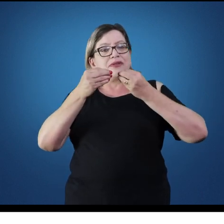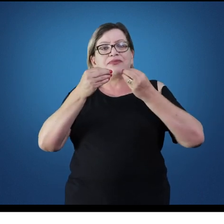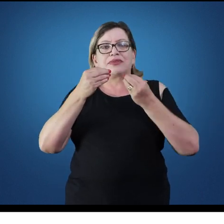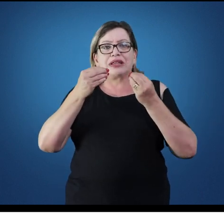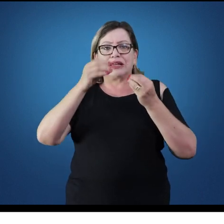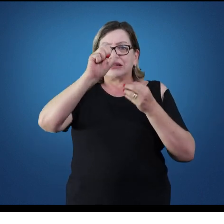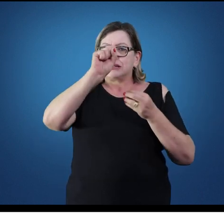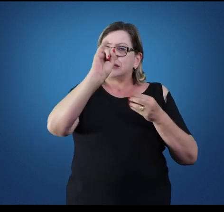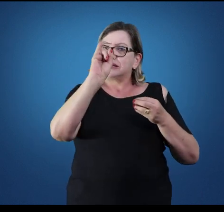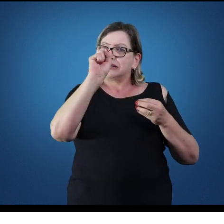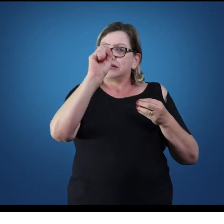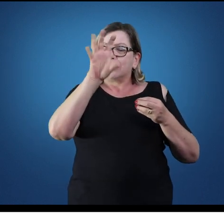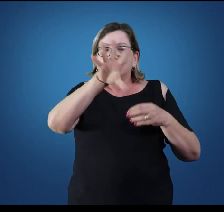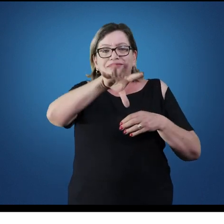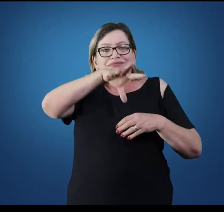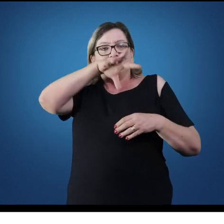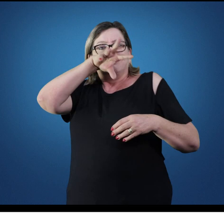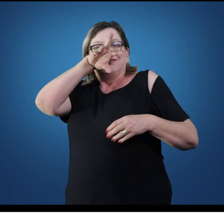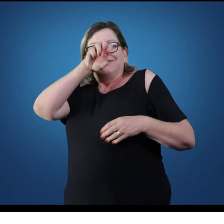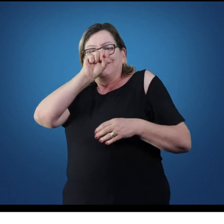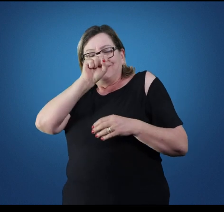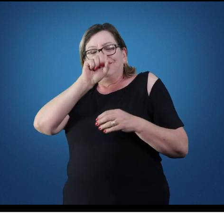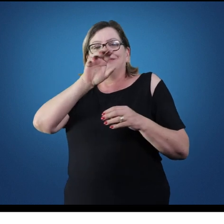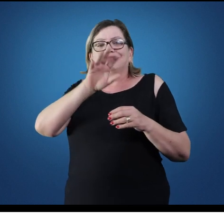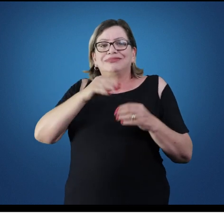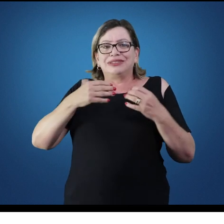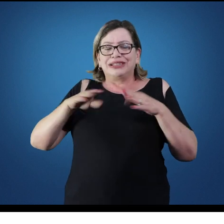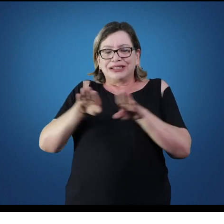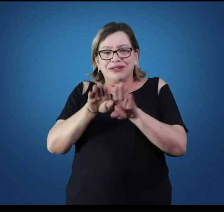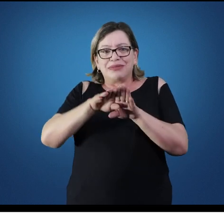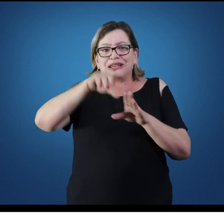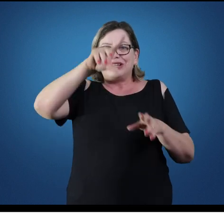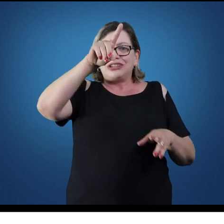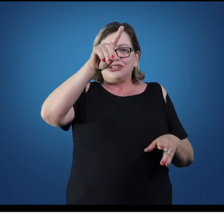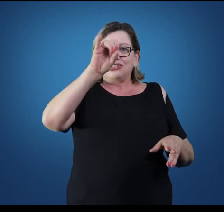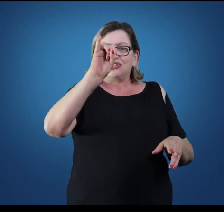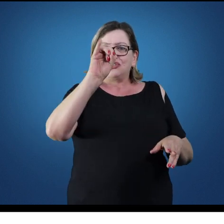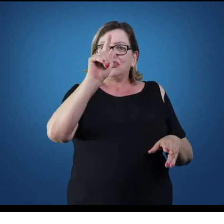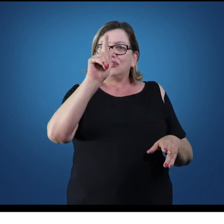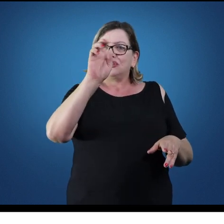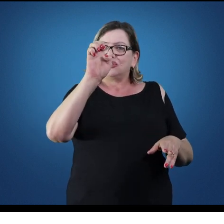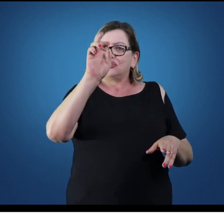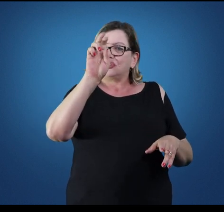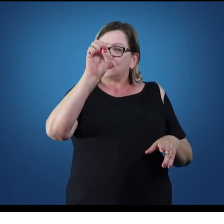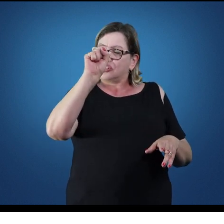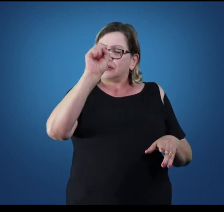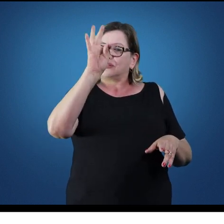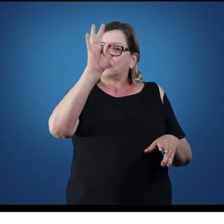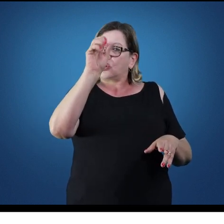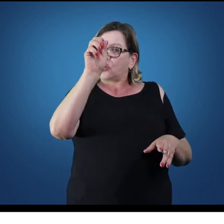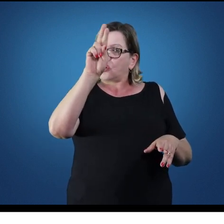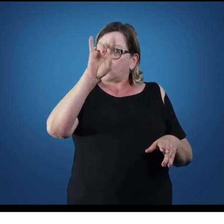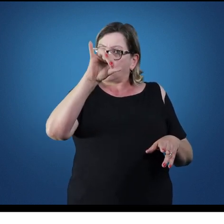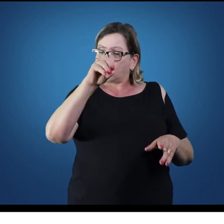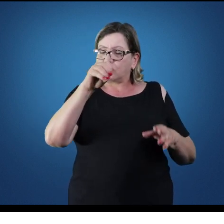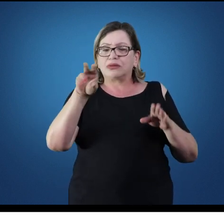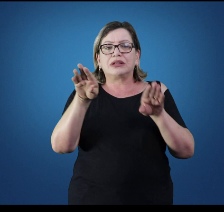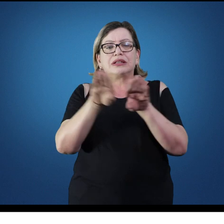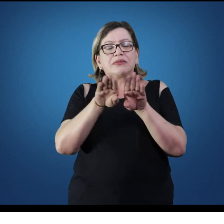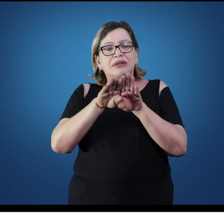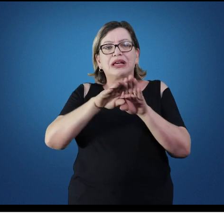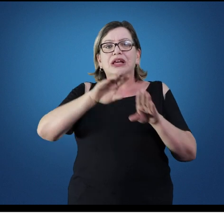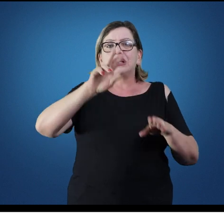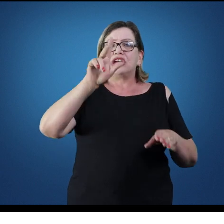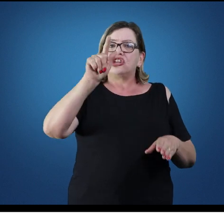sistemas e aparelhos respiratório, digestório, geniturinário, que vai dar um panorama